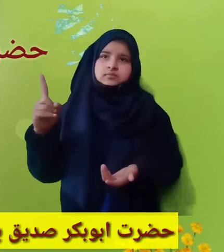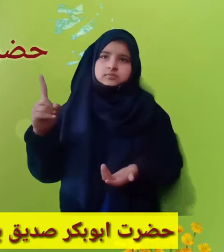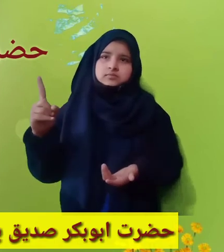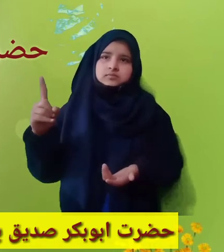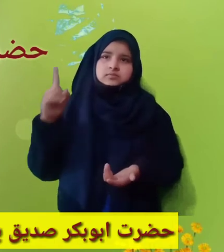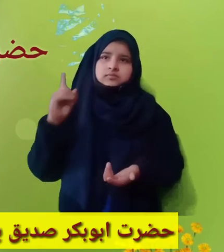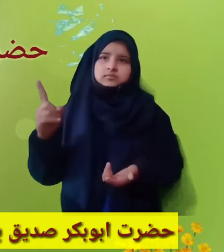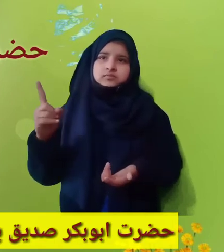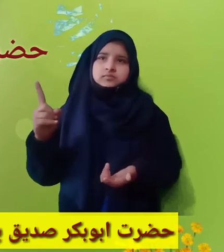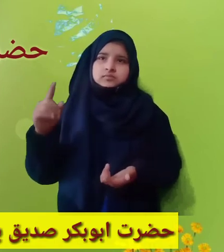पहले